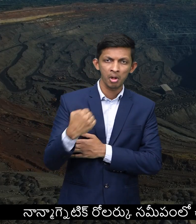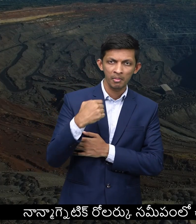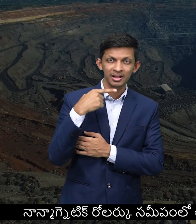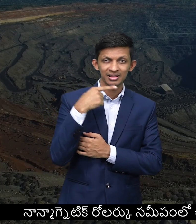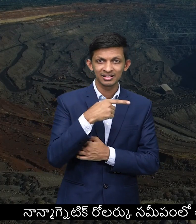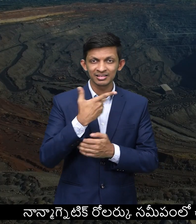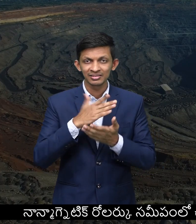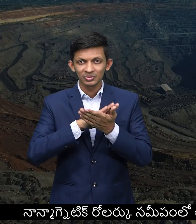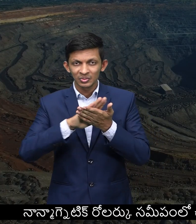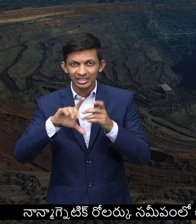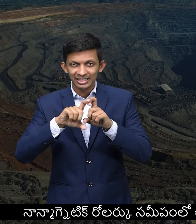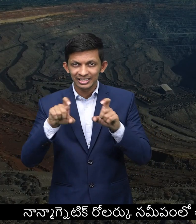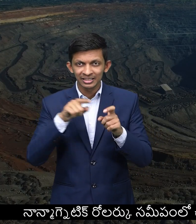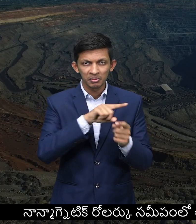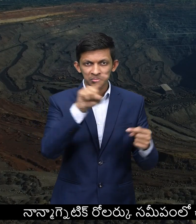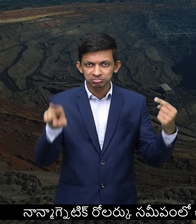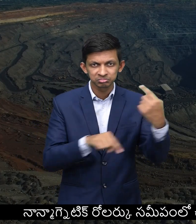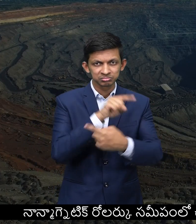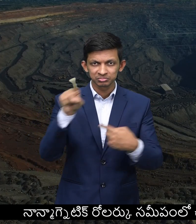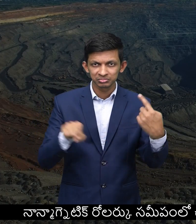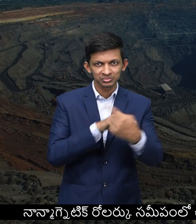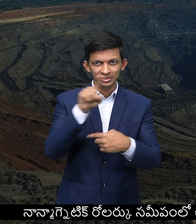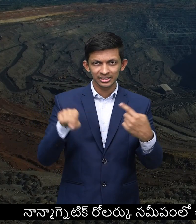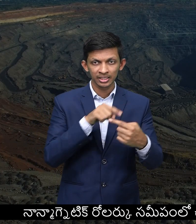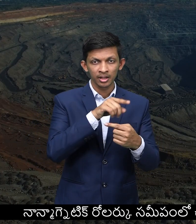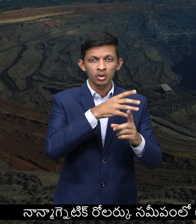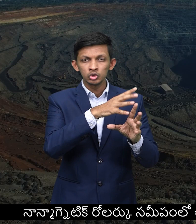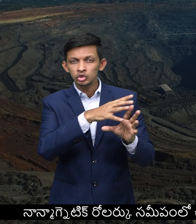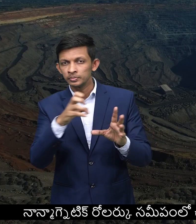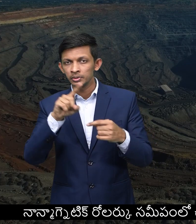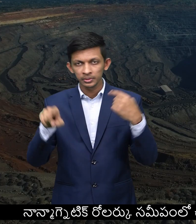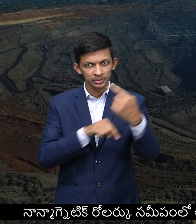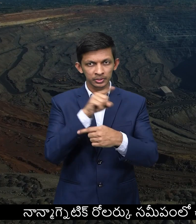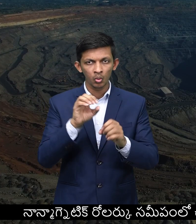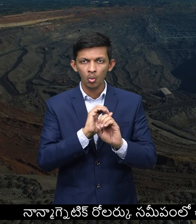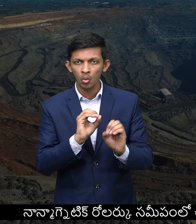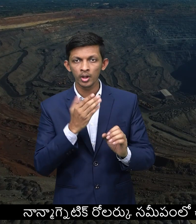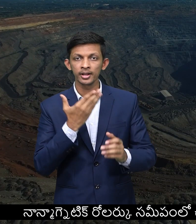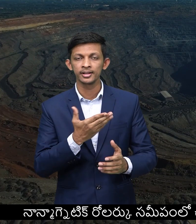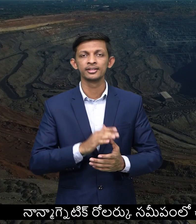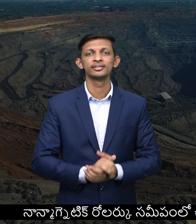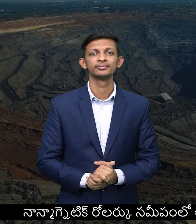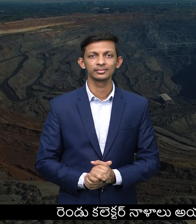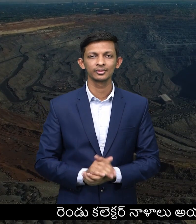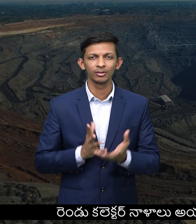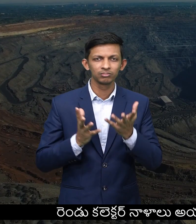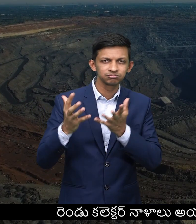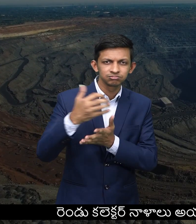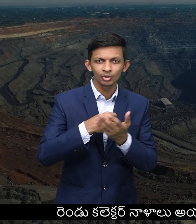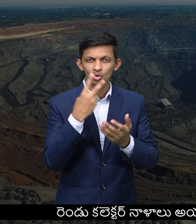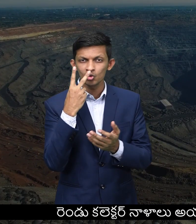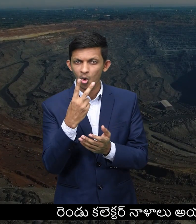నాన్ మ్యాగ్నెటిక్ రోలర్కు సమీపంలో ఉన్న కన్వేయర్ బెల్టుపై పొడి ధాతువు పోస్తారు.